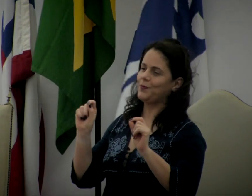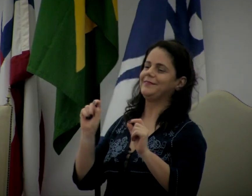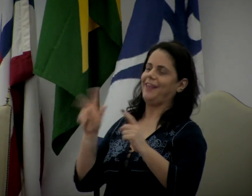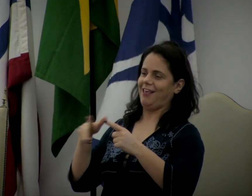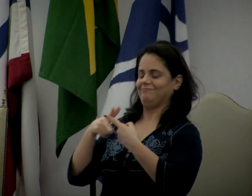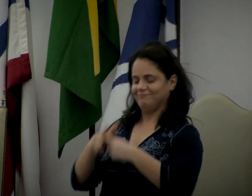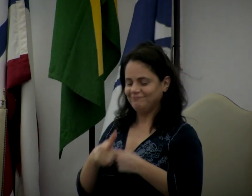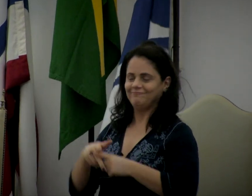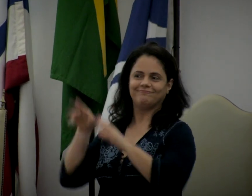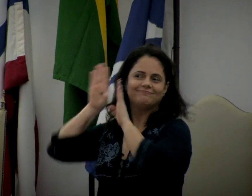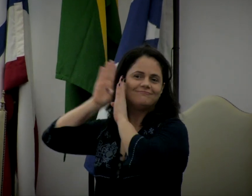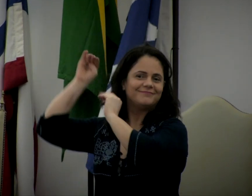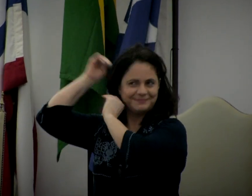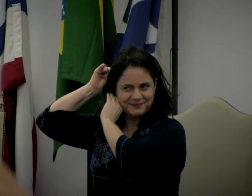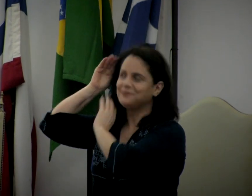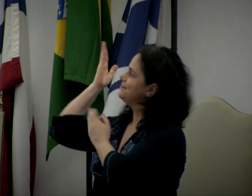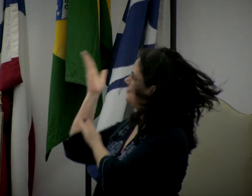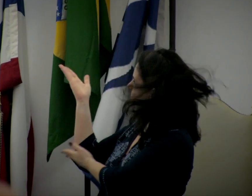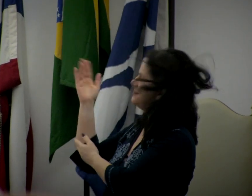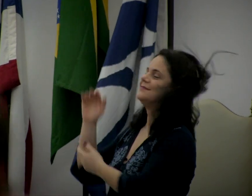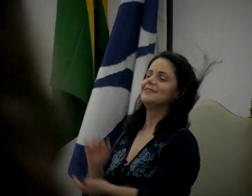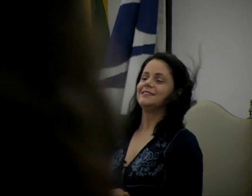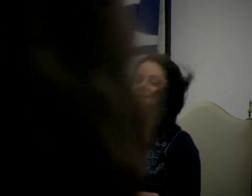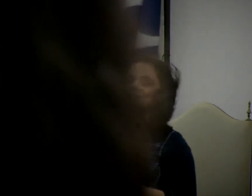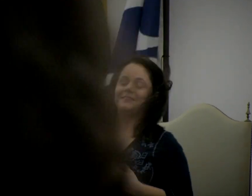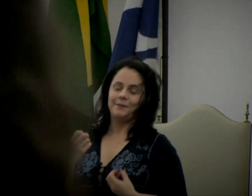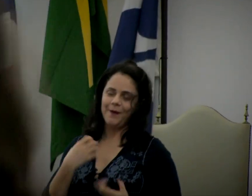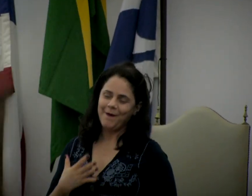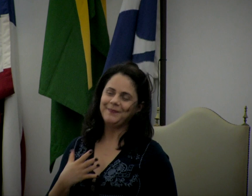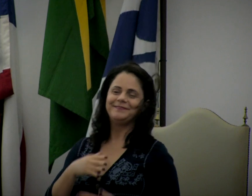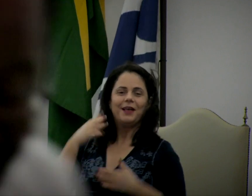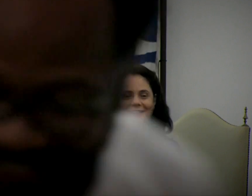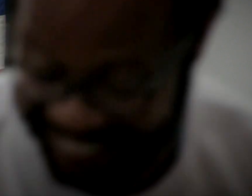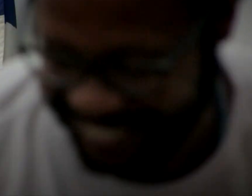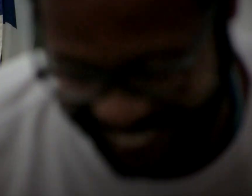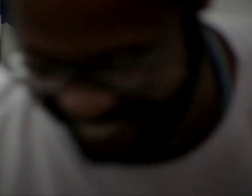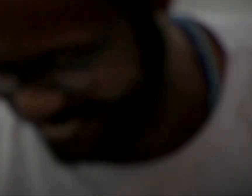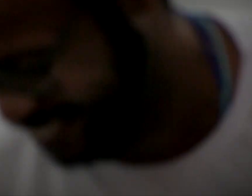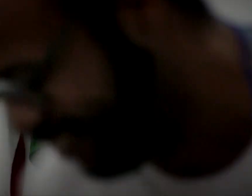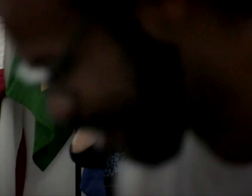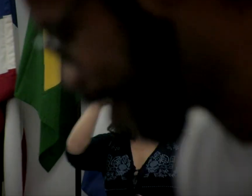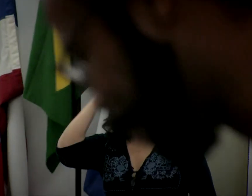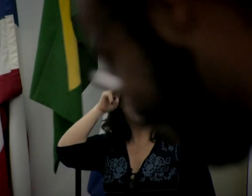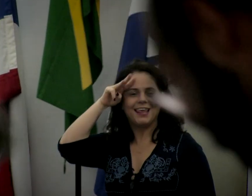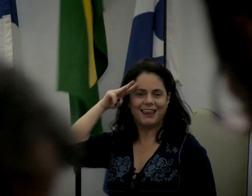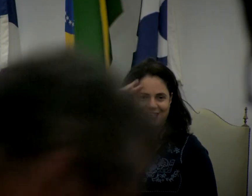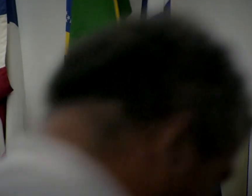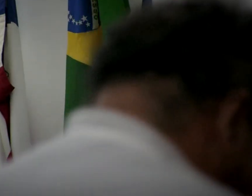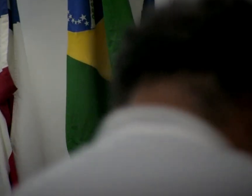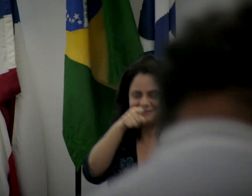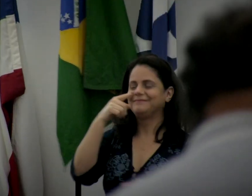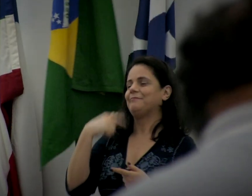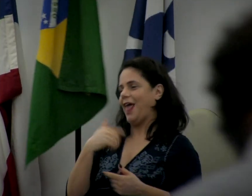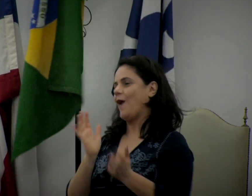palestra com esse tema, que é a medicalização da surdez. Também gostaria